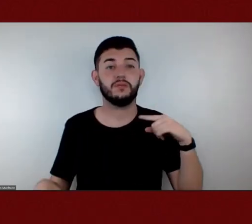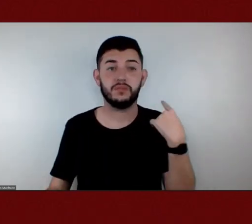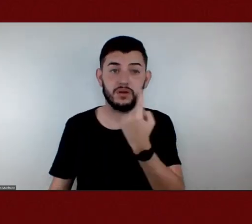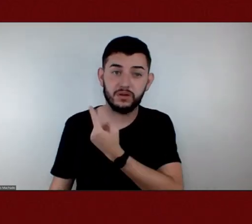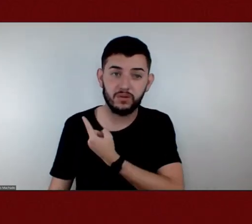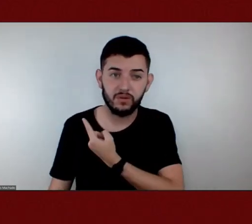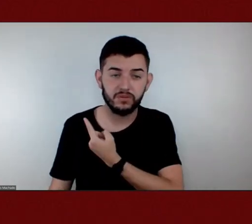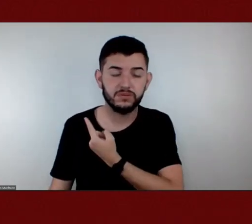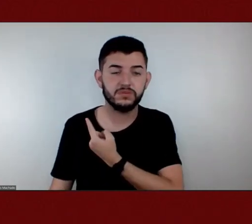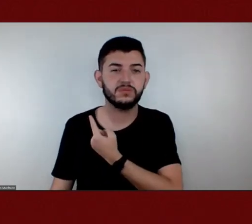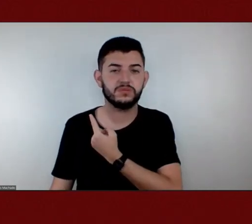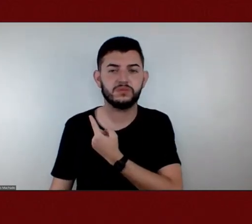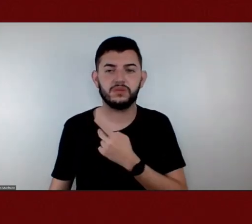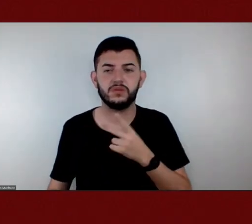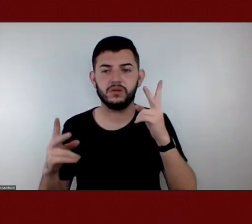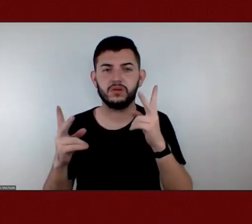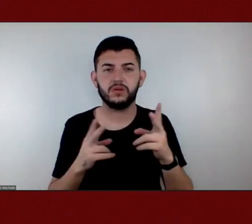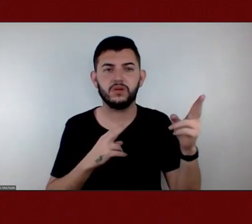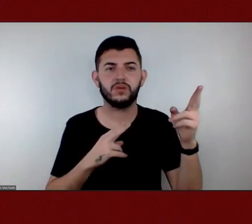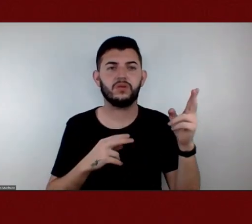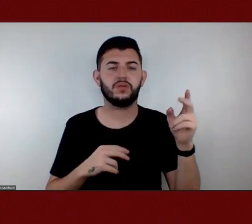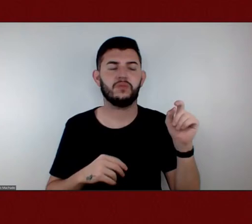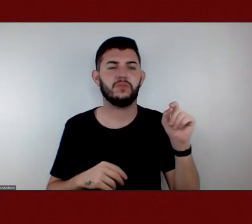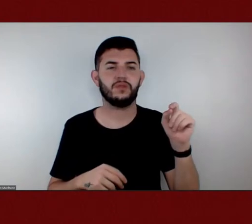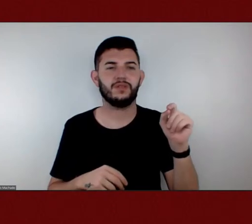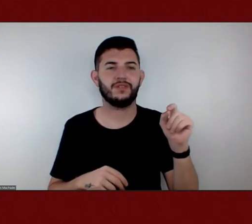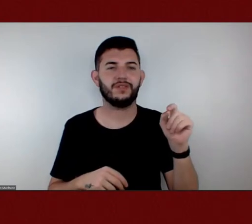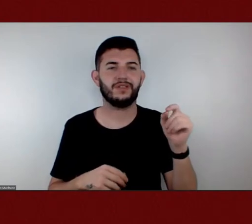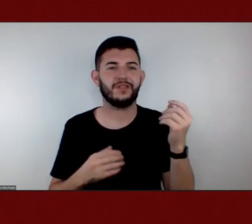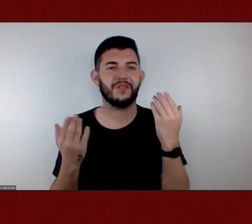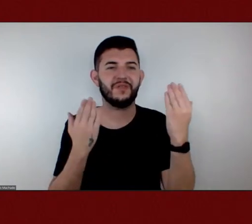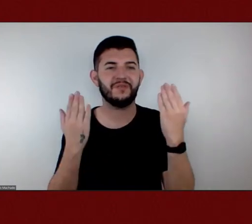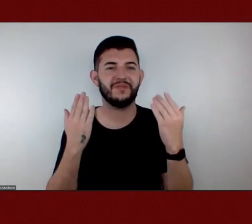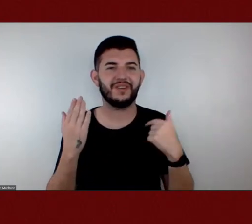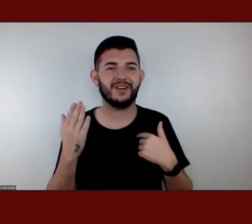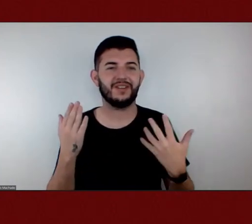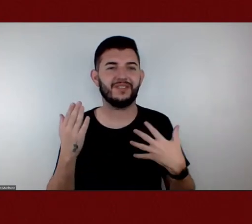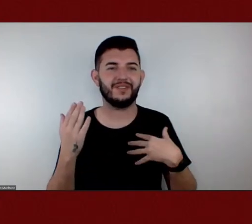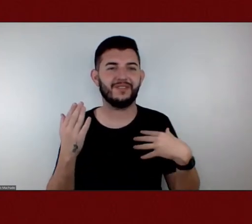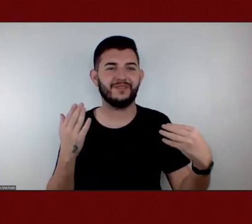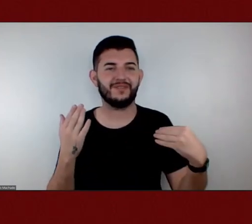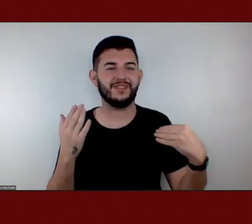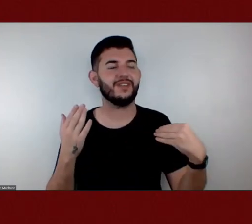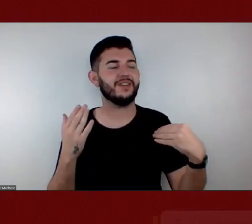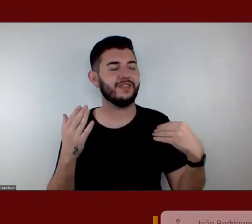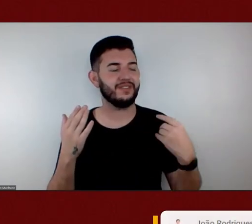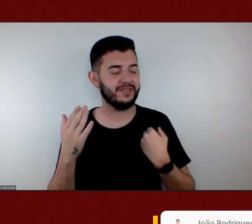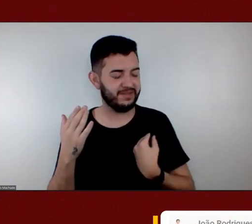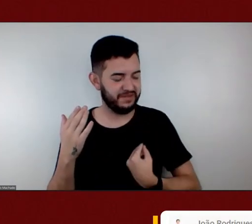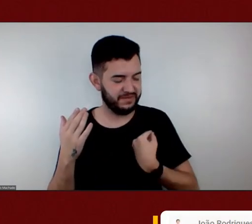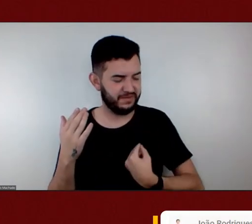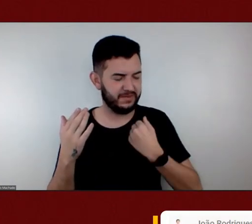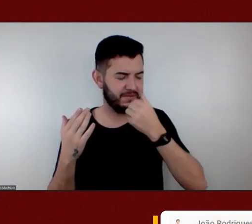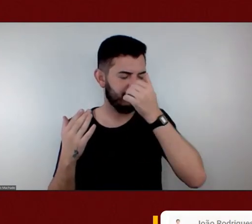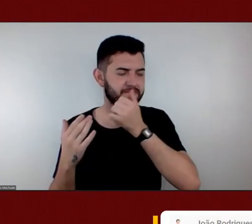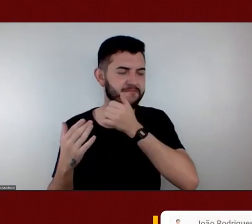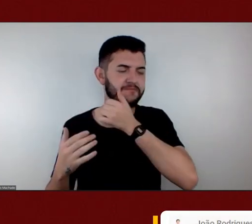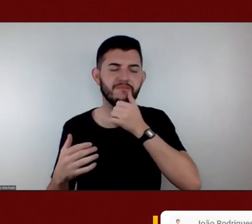como filhos quase diretos de uma guerra, consequência de uma guerra,